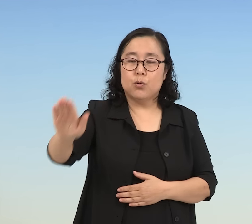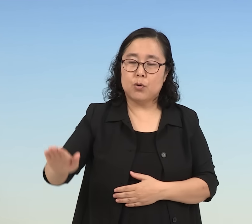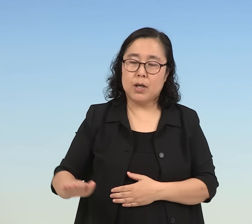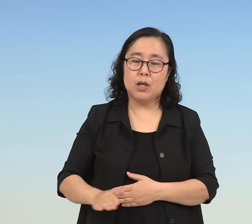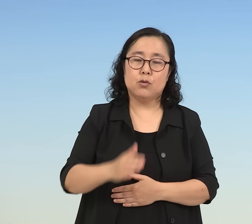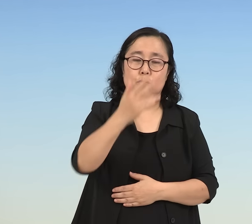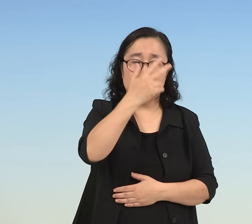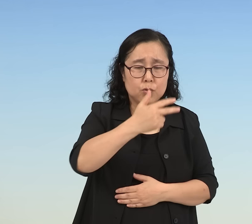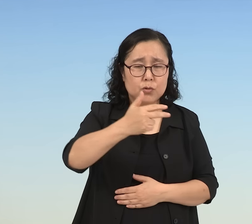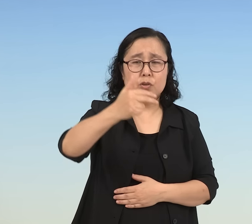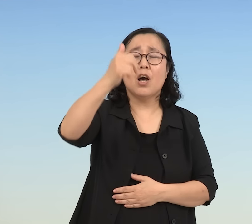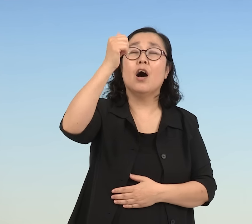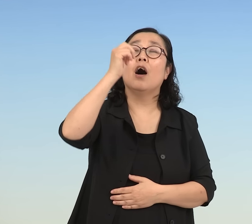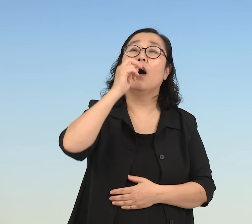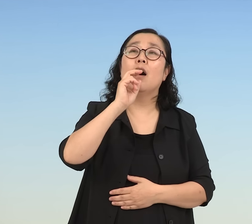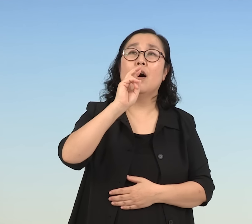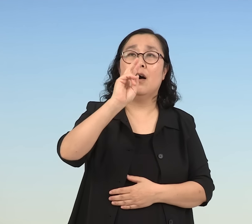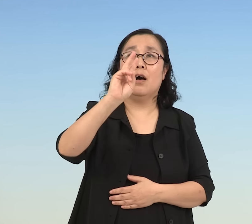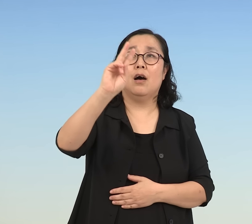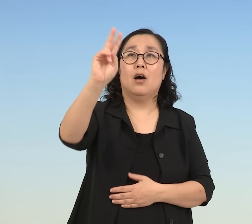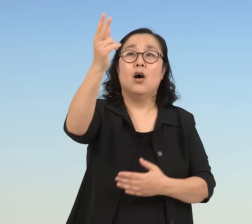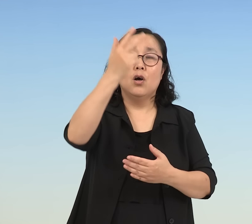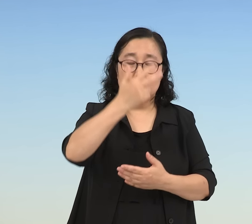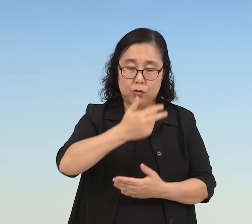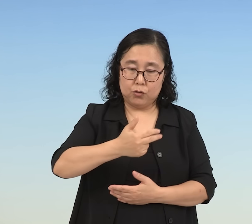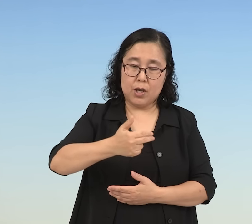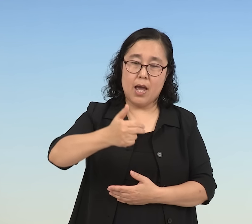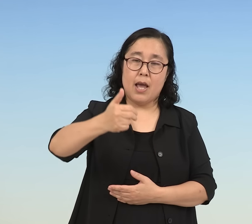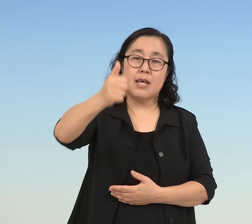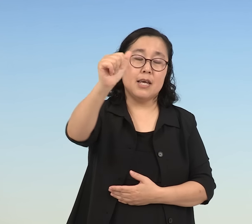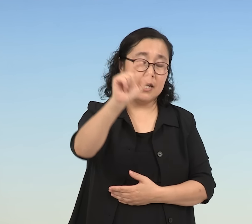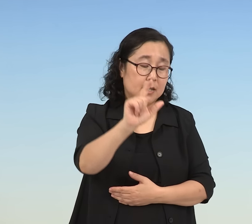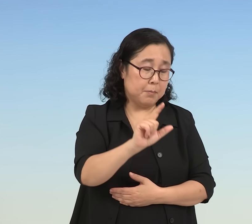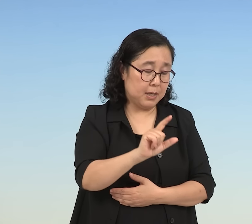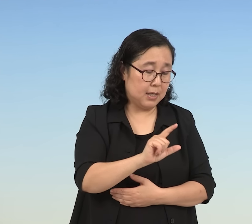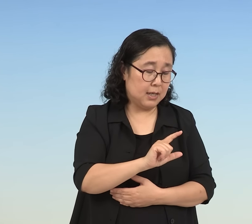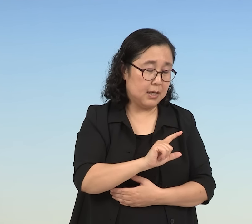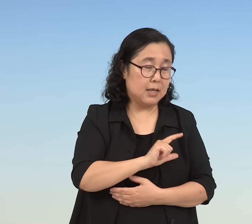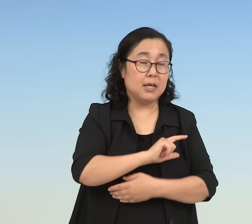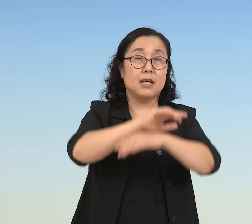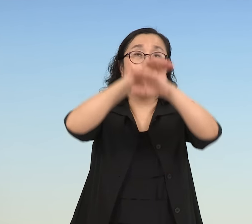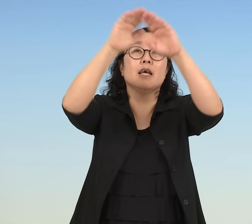여호와 우리 주여, 주의 이름이 온 땅에